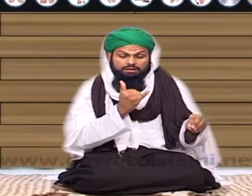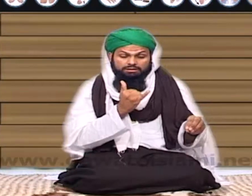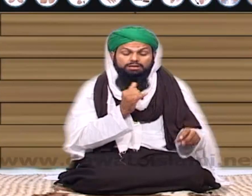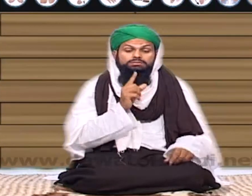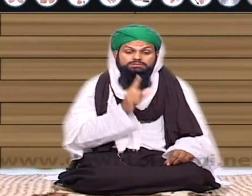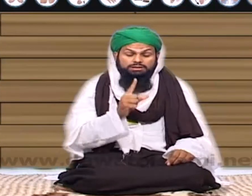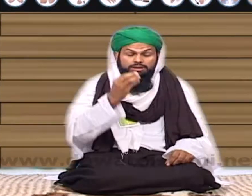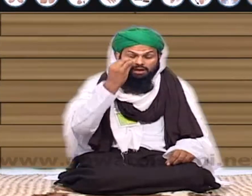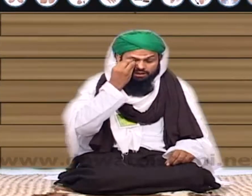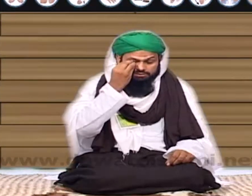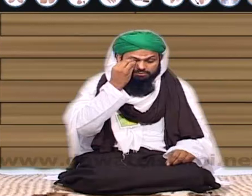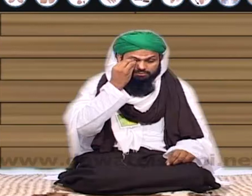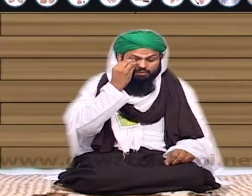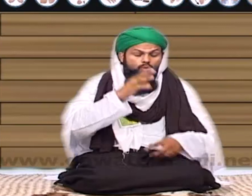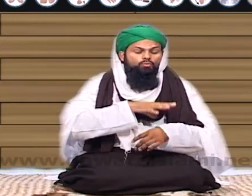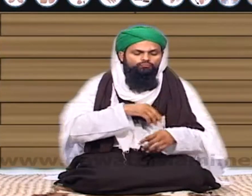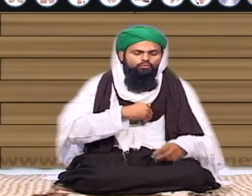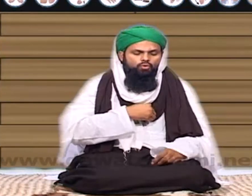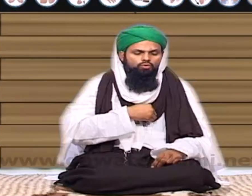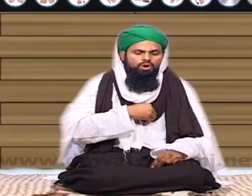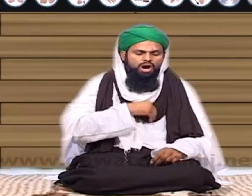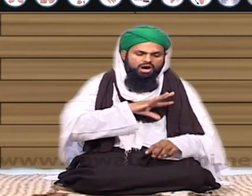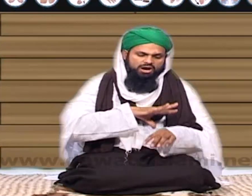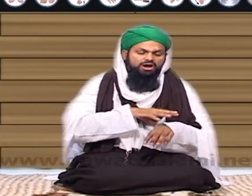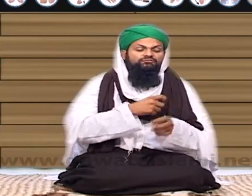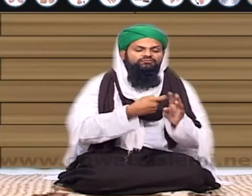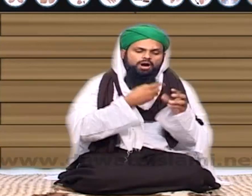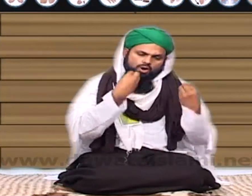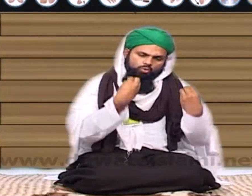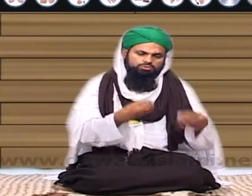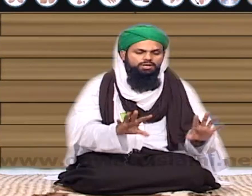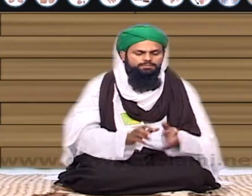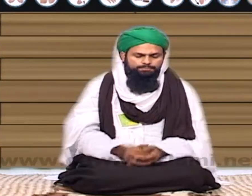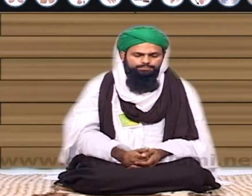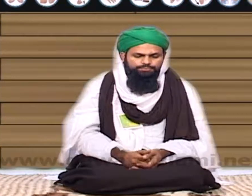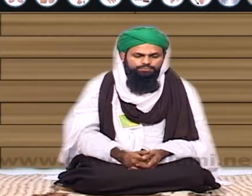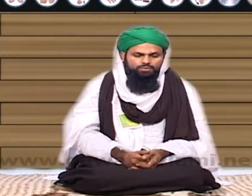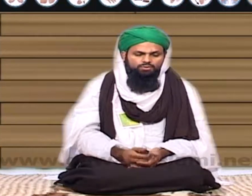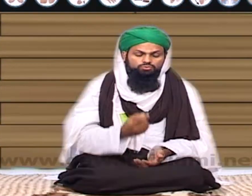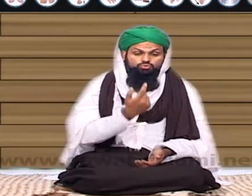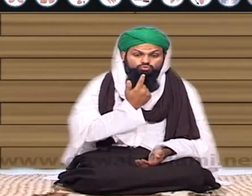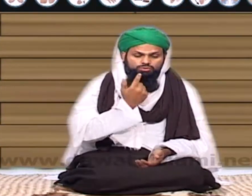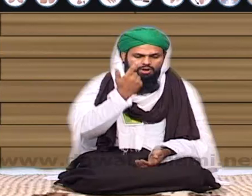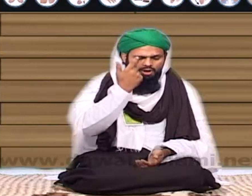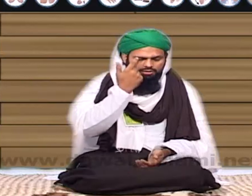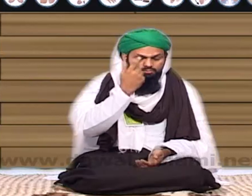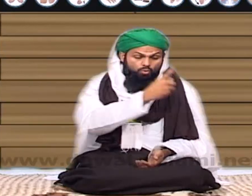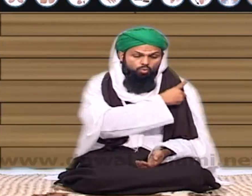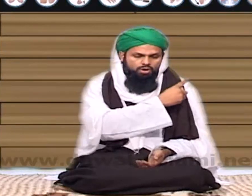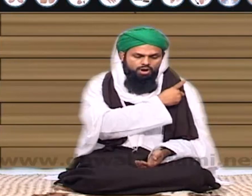جو زائد سچی قسمیں کھا لی گئی اس کا کفارہ ہو۔ تو جھوٹی قسمیں تو توبہ توبہ، اور جھوٹ تو میرے پیارے